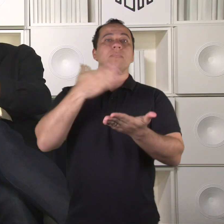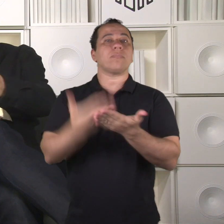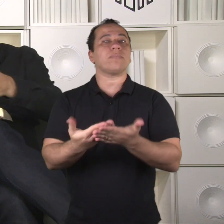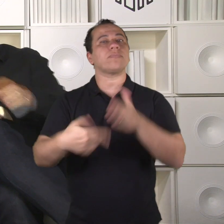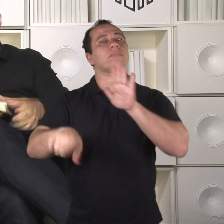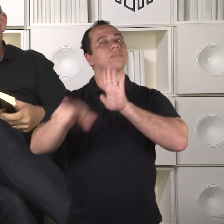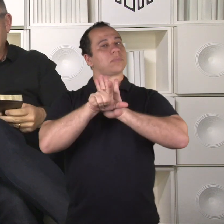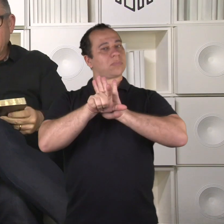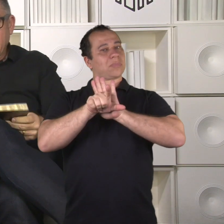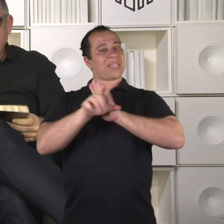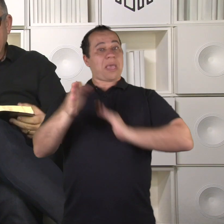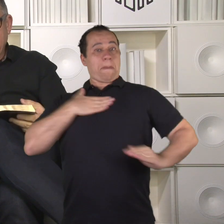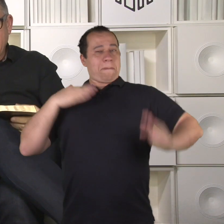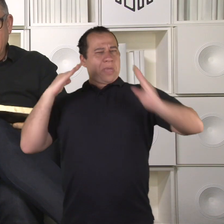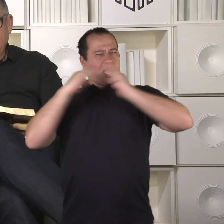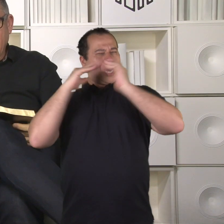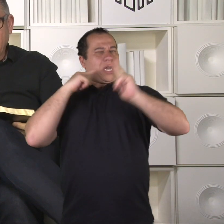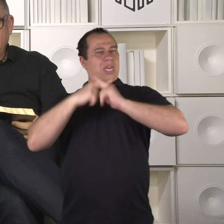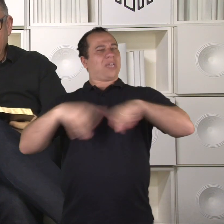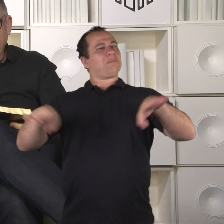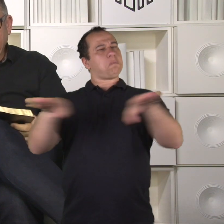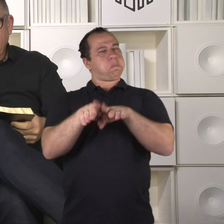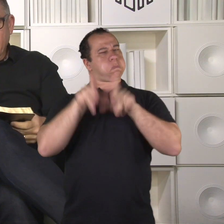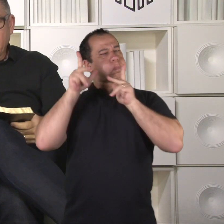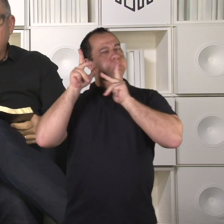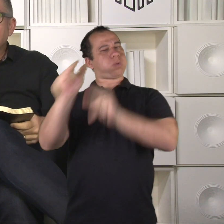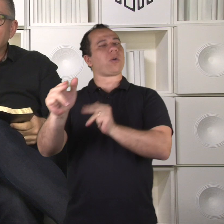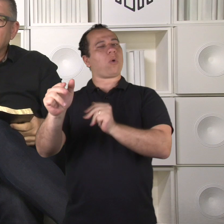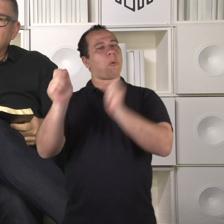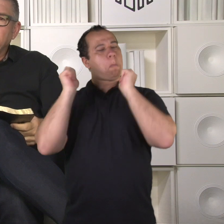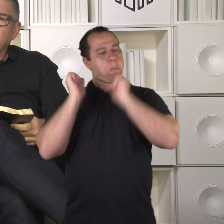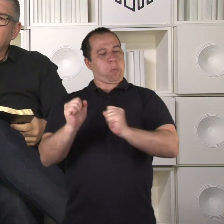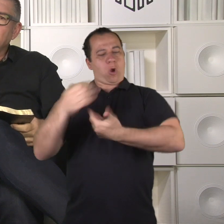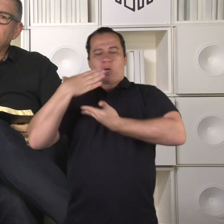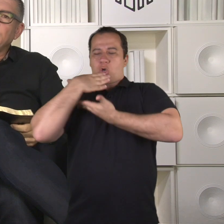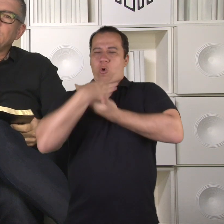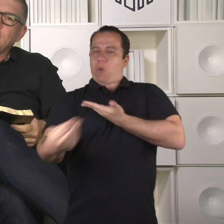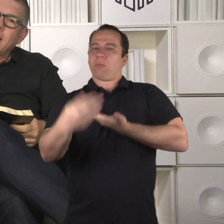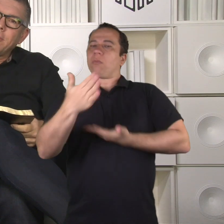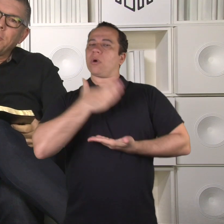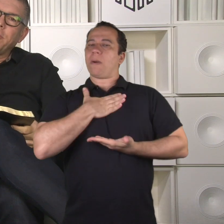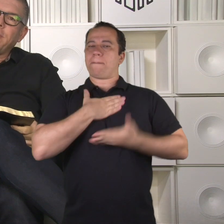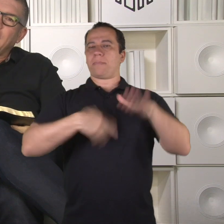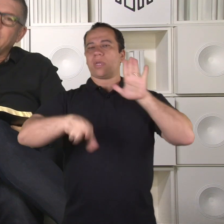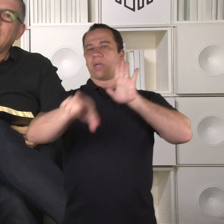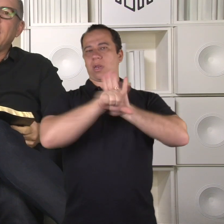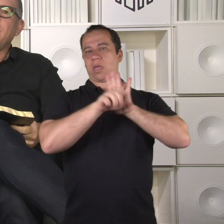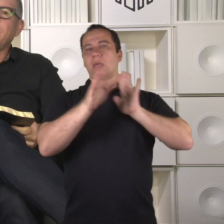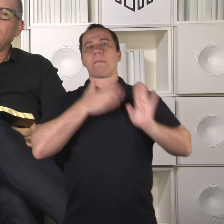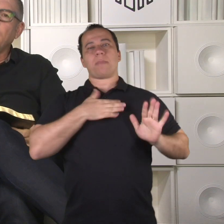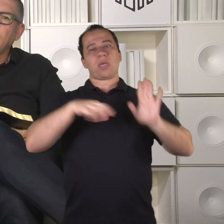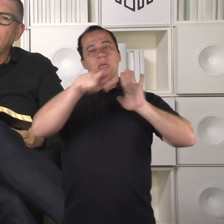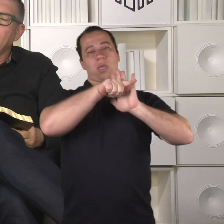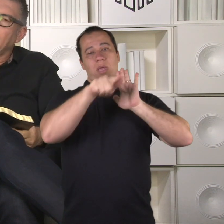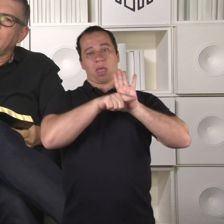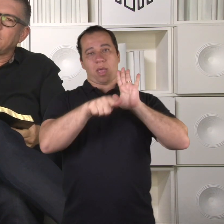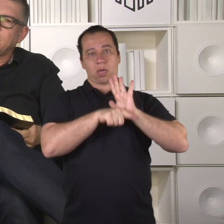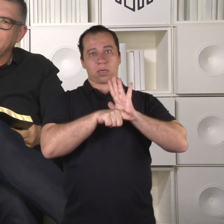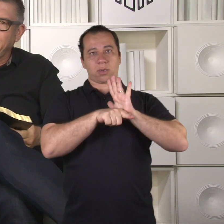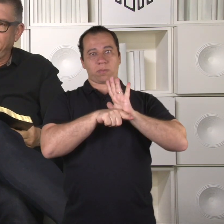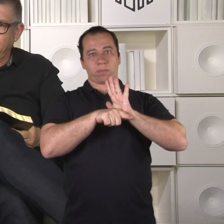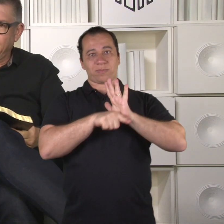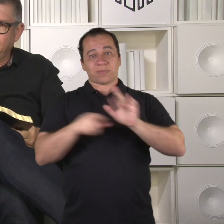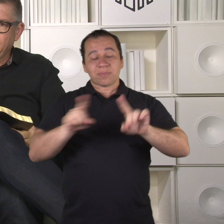um jugo. Então, quando Jesus está dizendo, olha, tomem o meu jugo, porque o meu jugo é suave, o meu fardo é leve, o que é que